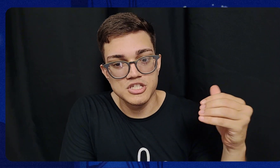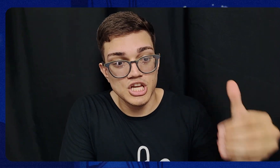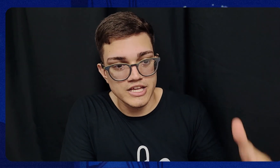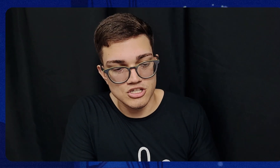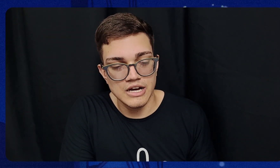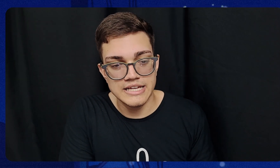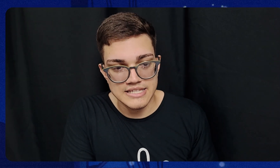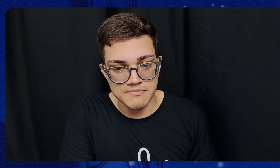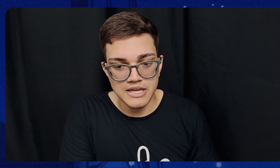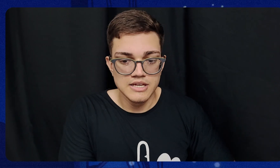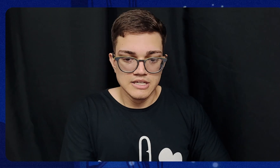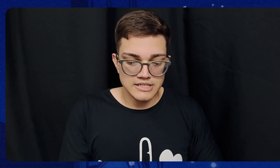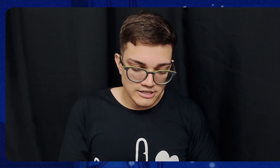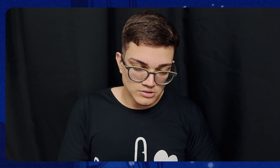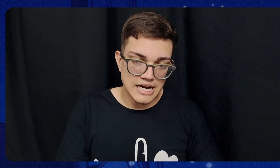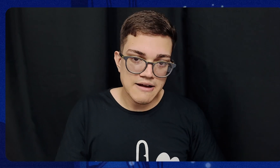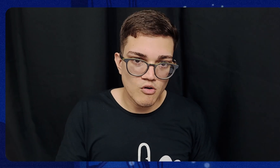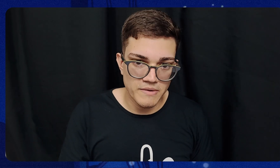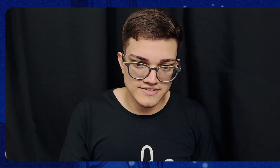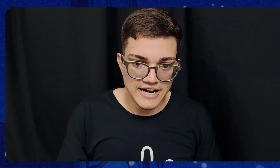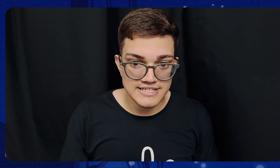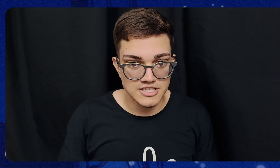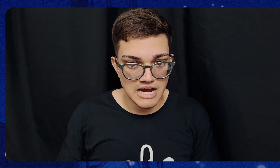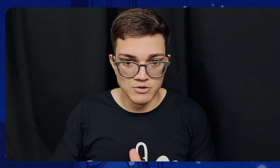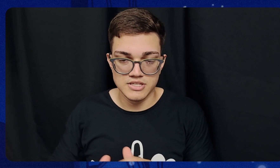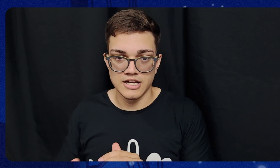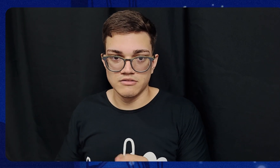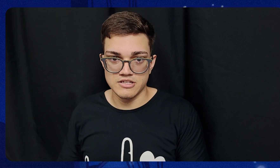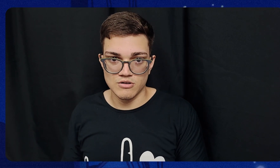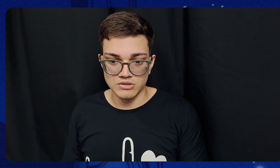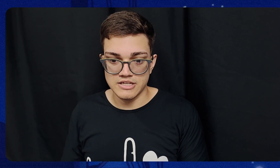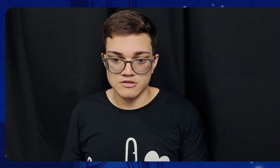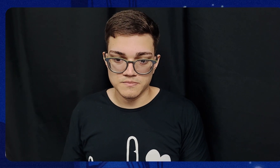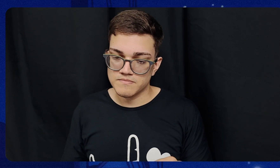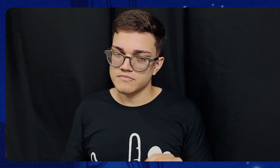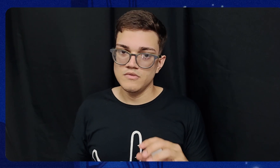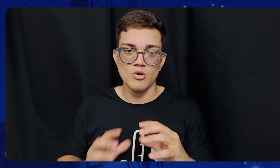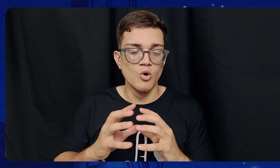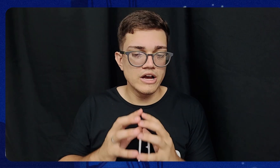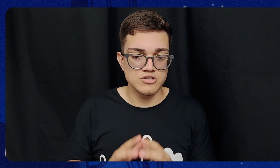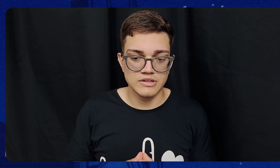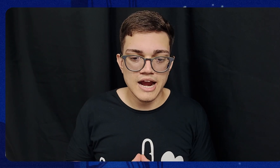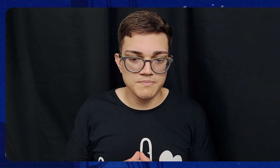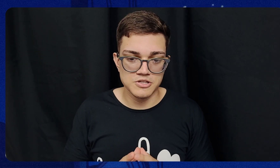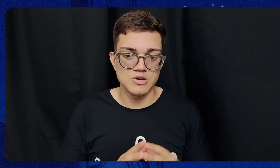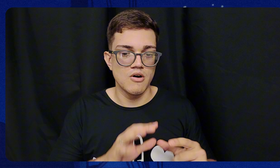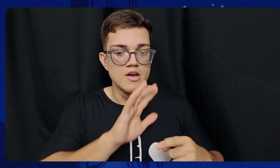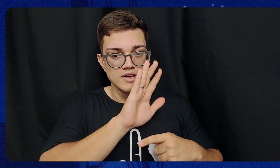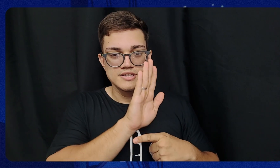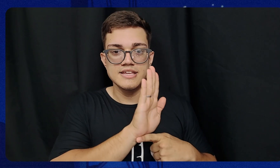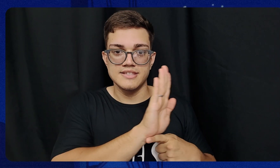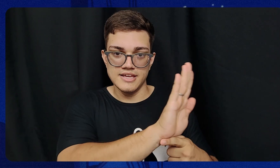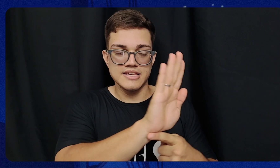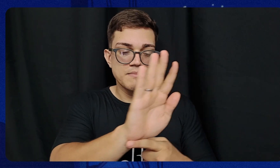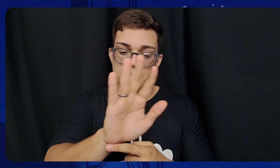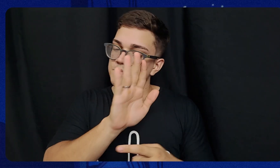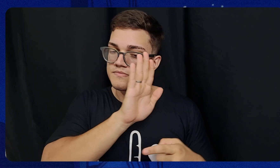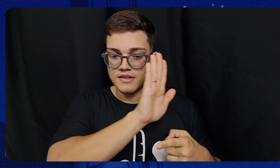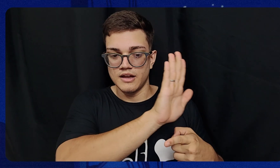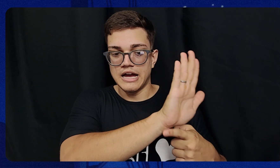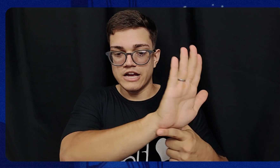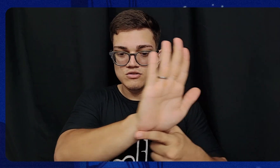verbos direcionais também. E aí eu trago algumas frases já mostrando nesse contexto. O ajudar, pessoal, vocês têm que